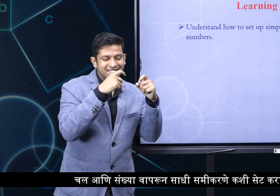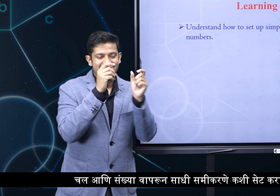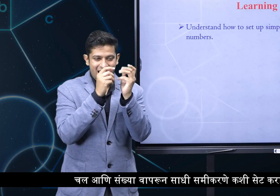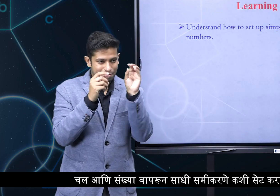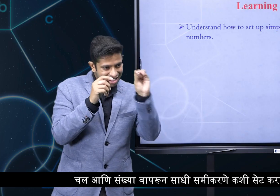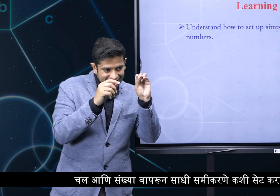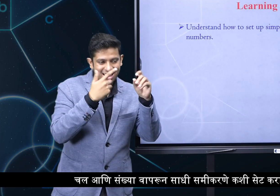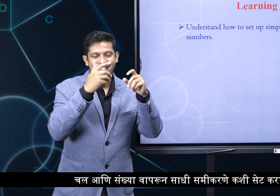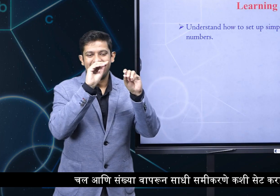करायची हे समजून घ्या.